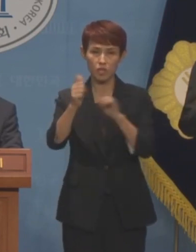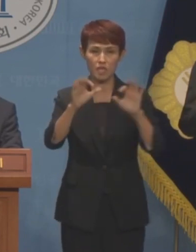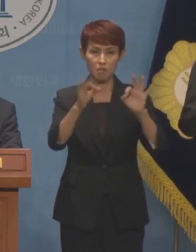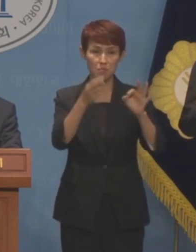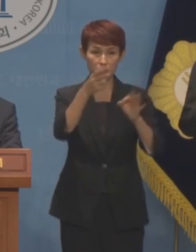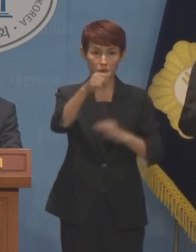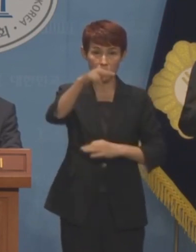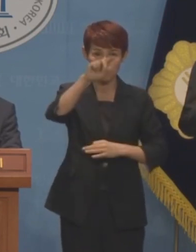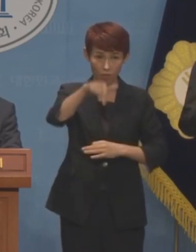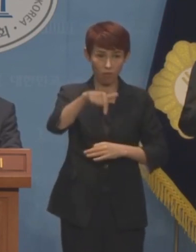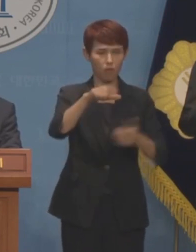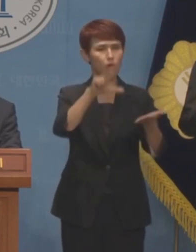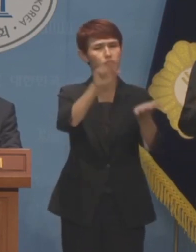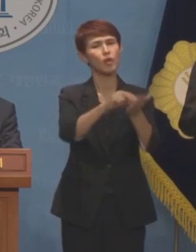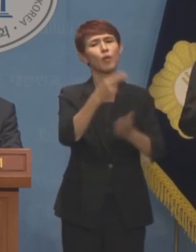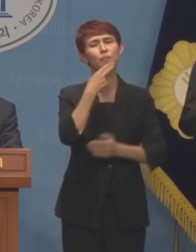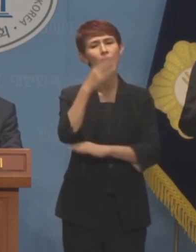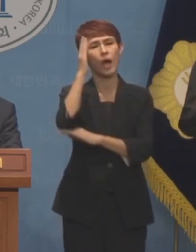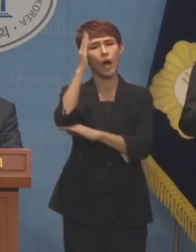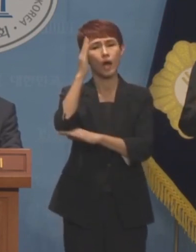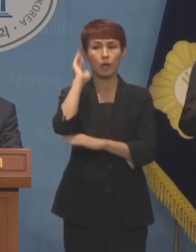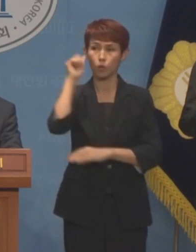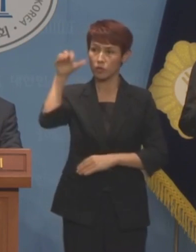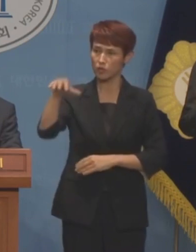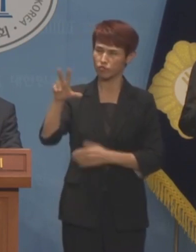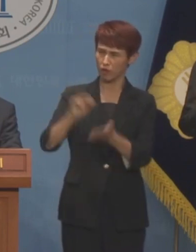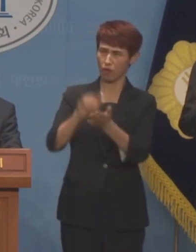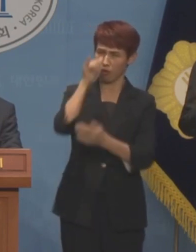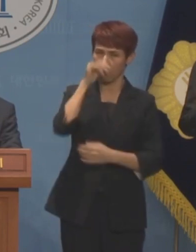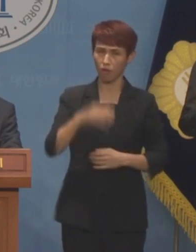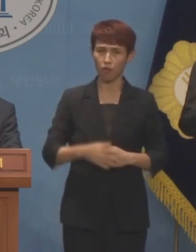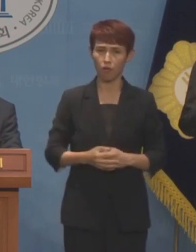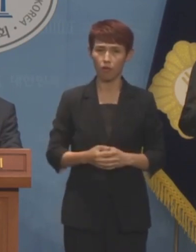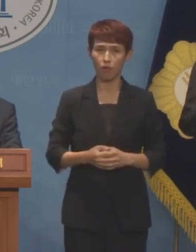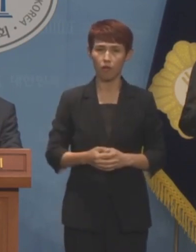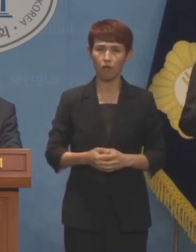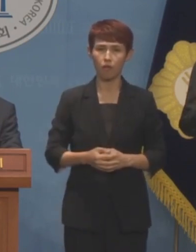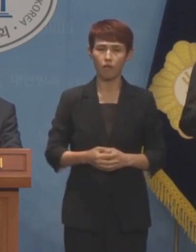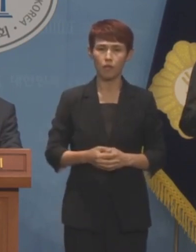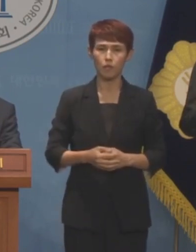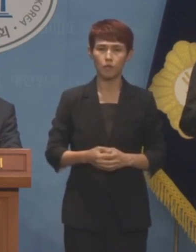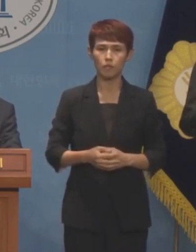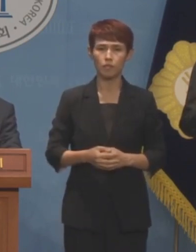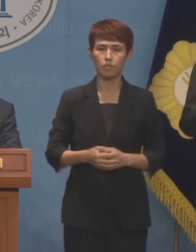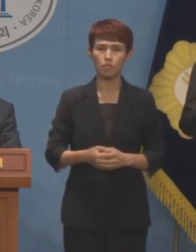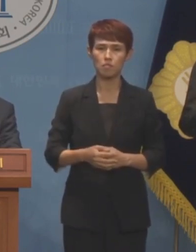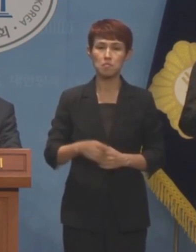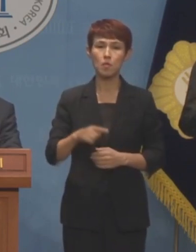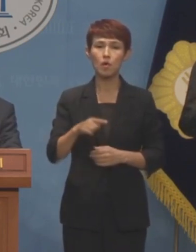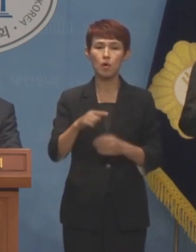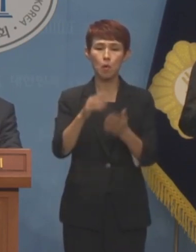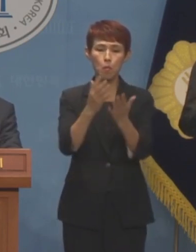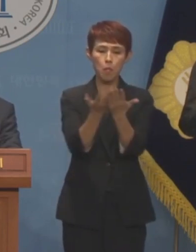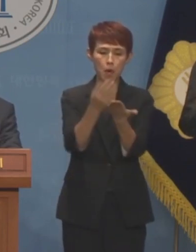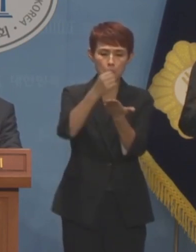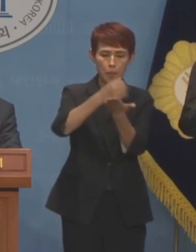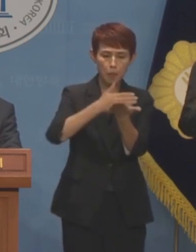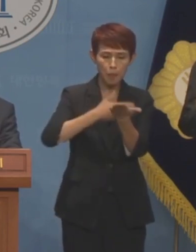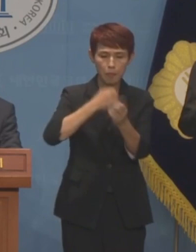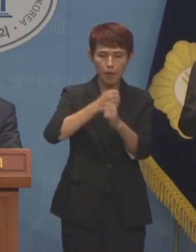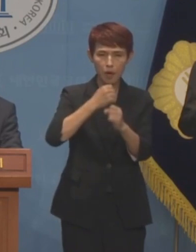참담합니다. 장부 조작으로 약 5억 원의 정부 보조금을 받아 벌금형이 확정받은 사실이 뒤늦게